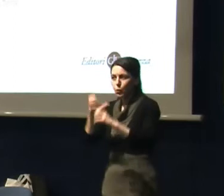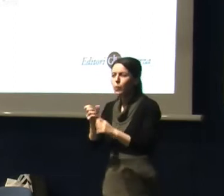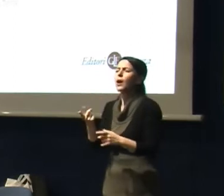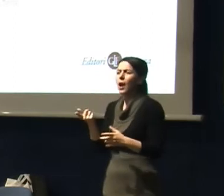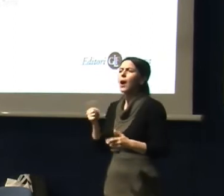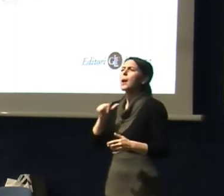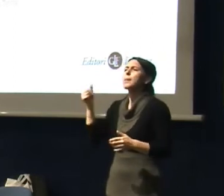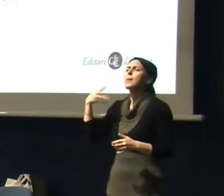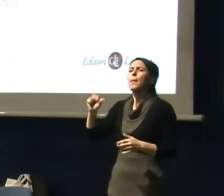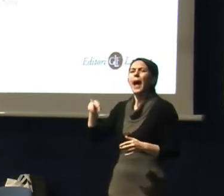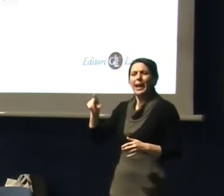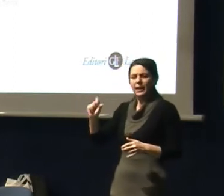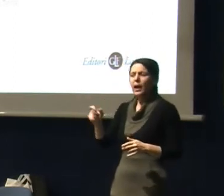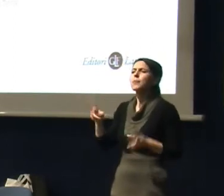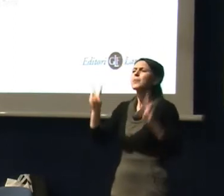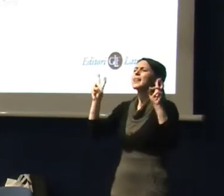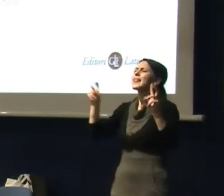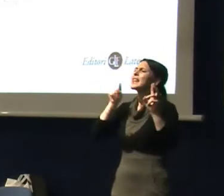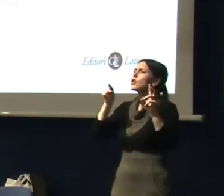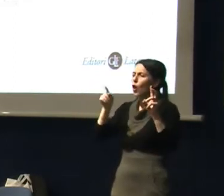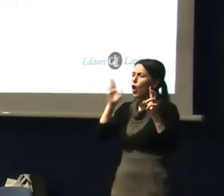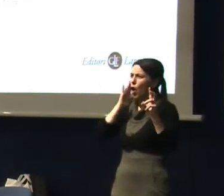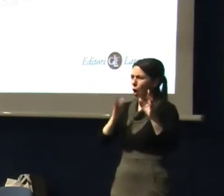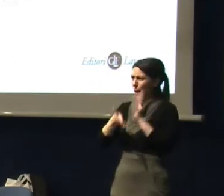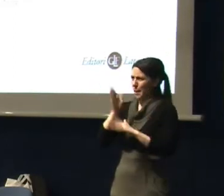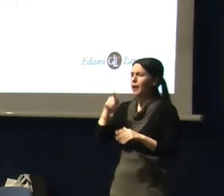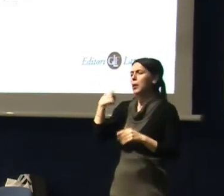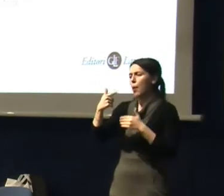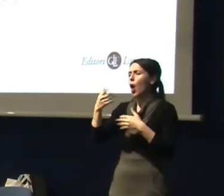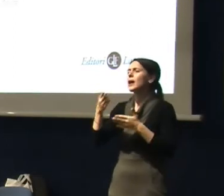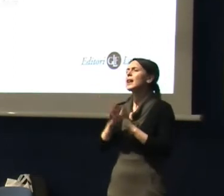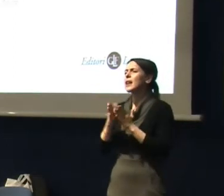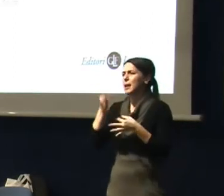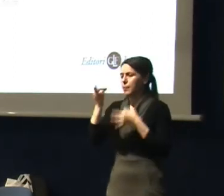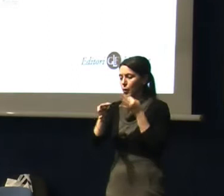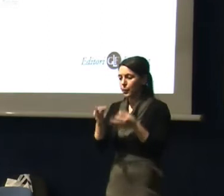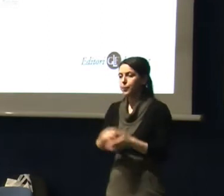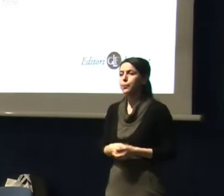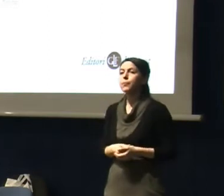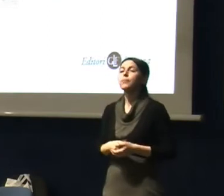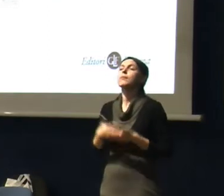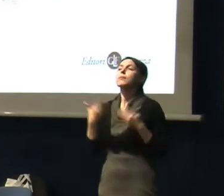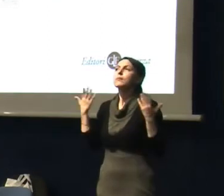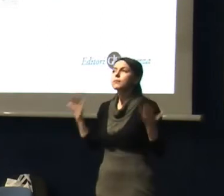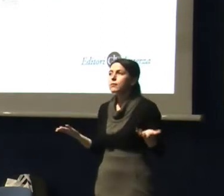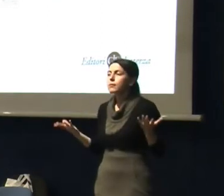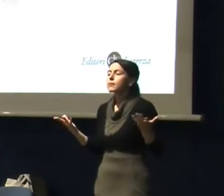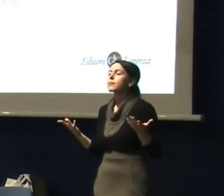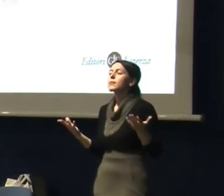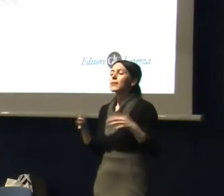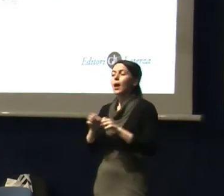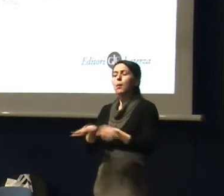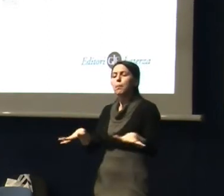dal titolo e perché poi ma man mano andiamo avanti a parlare del libro grazie allora crepuscolo dei media